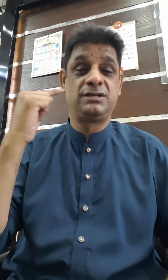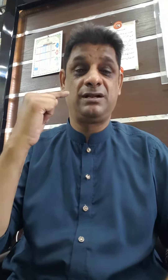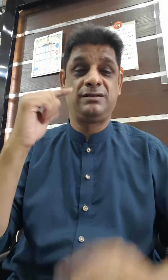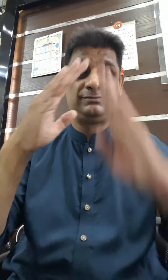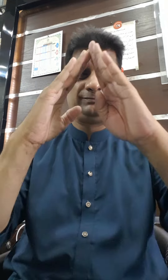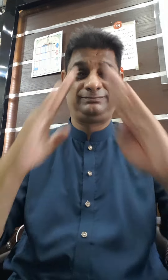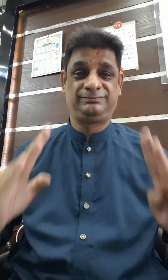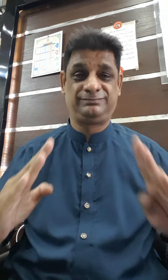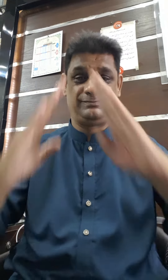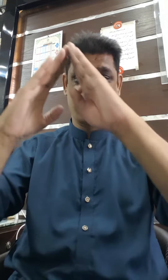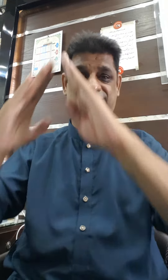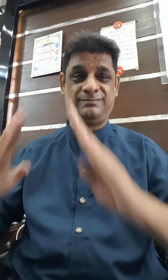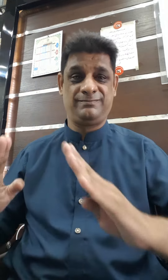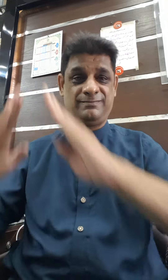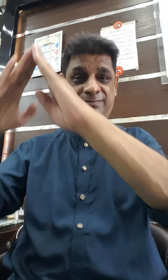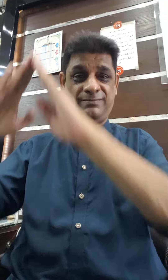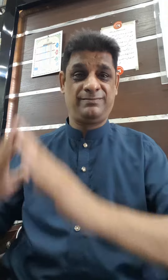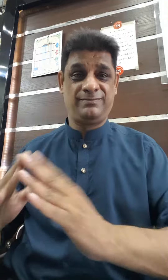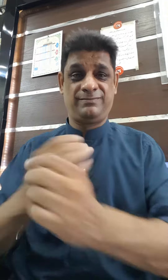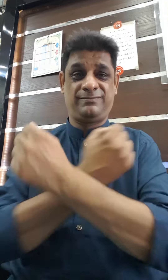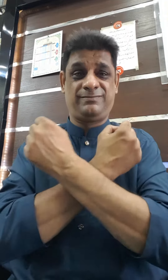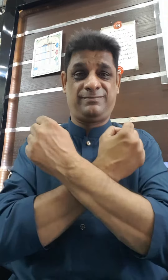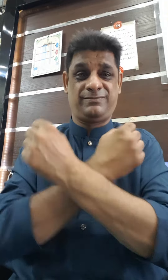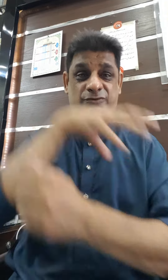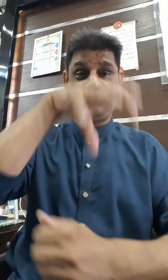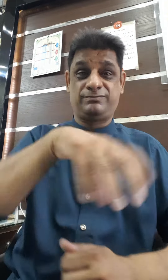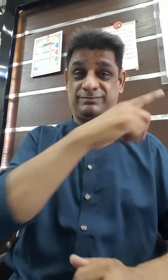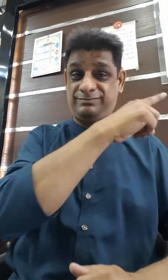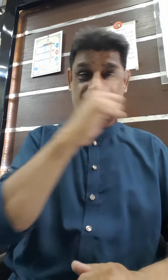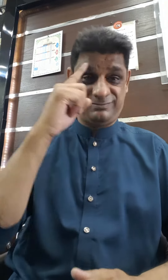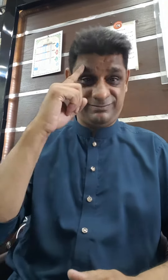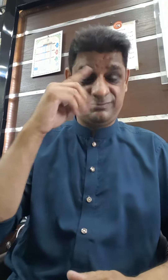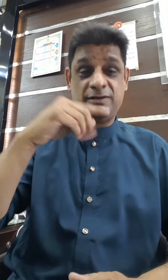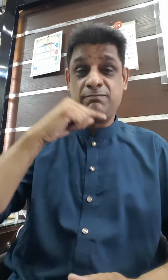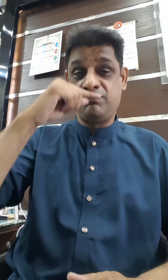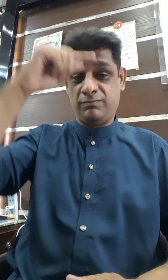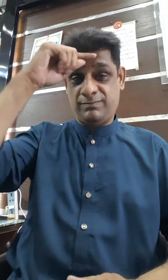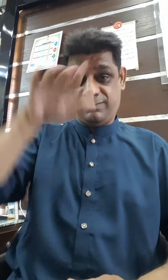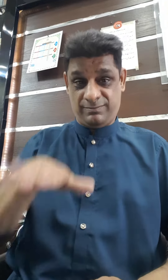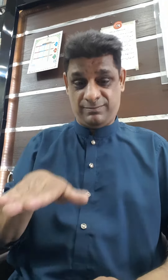सोच रहा हूँ ये वापस करता हूँ, उससे ज्यादा वो नहीं दे रहे। महंगा था ज्यादा जाए तो महंगा लग रहा। अच्छा अगर